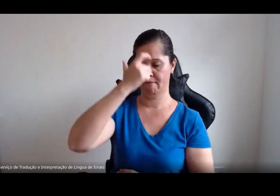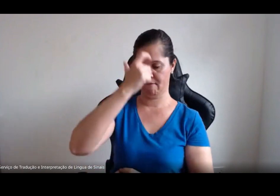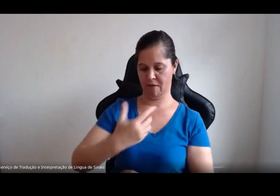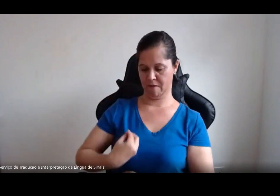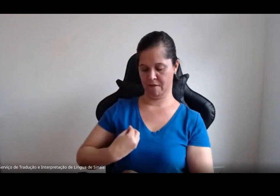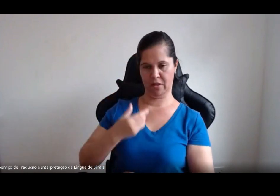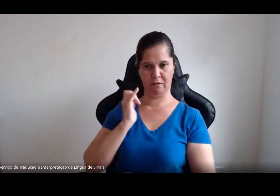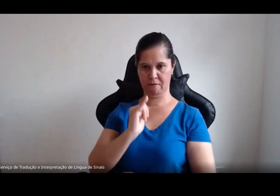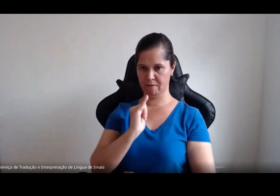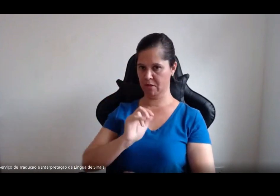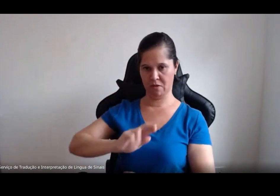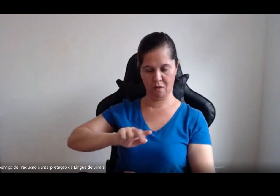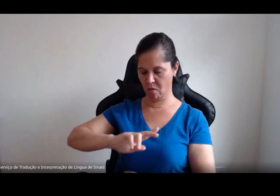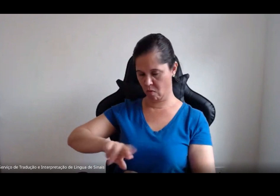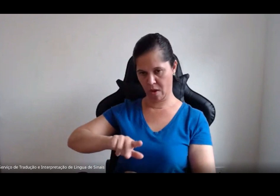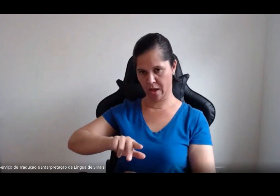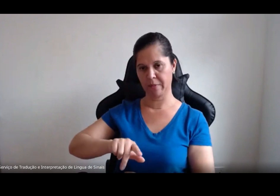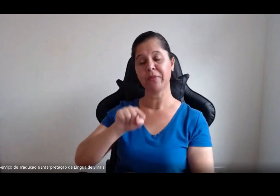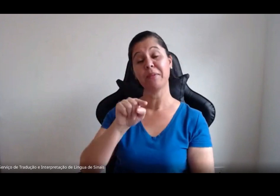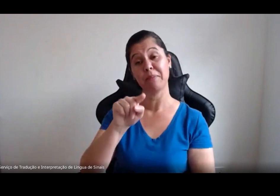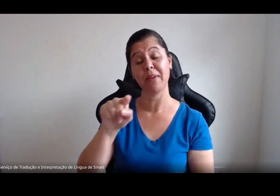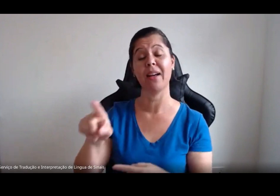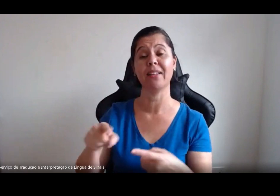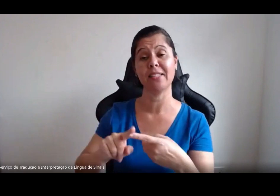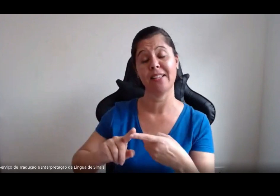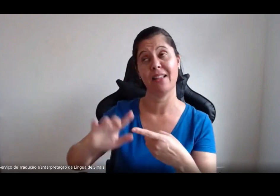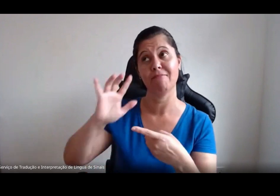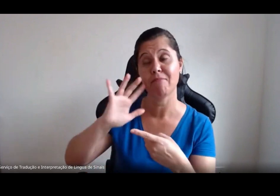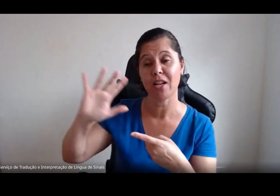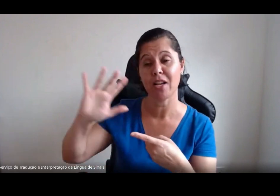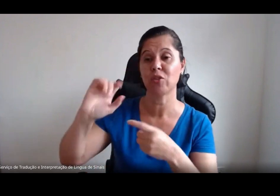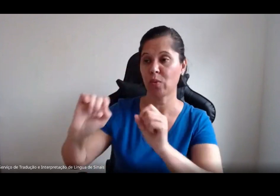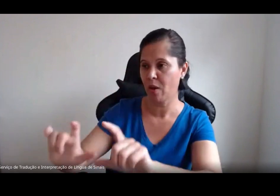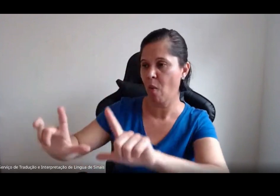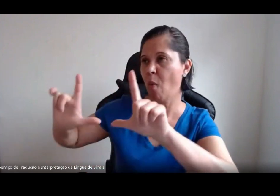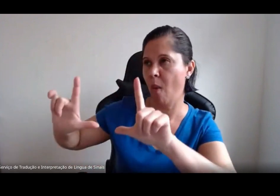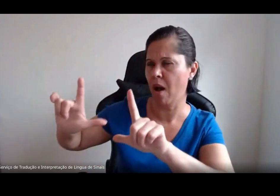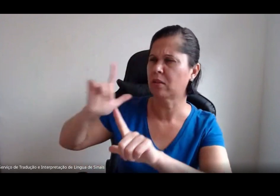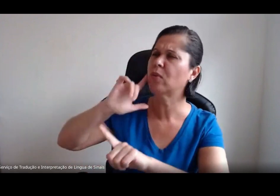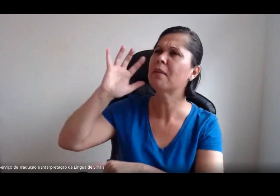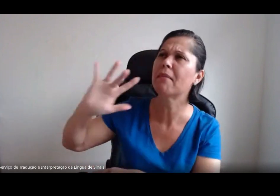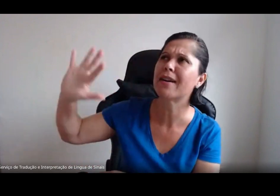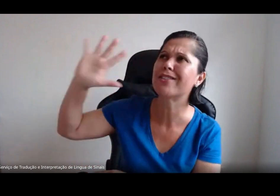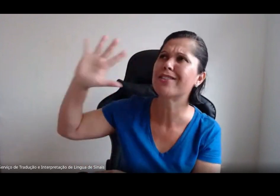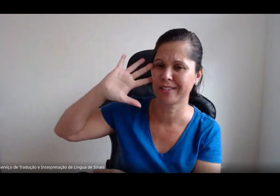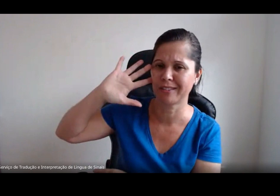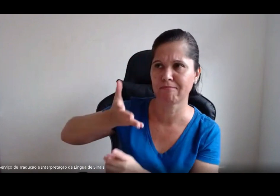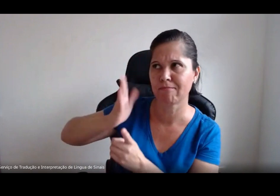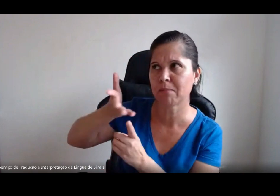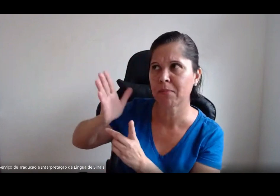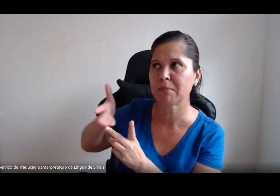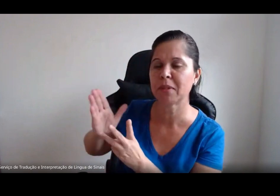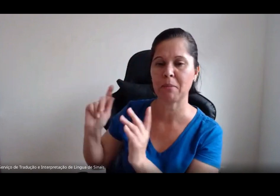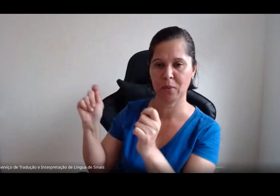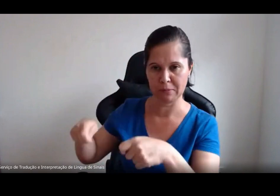é uma autobiografia. Primeiro, né, foi o que eu falei, alusão ao quadro de Magritte. Por meio desta,